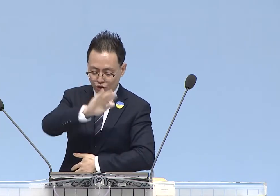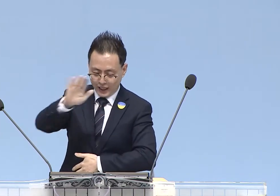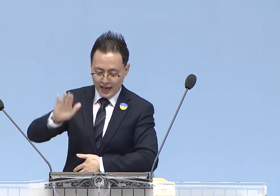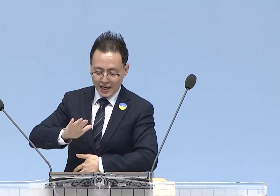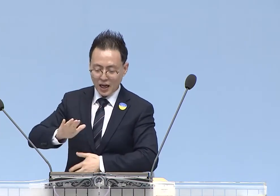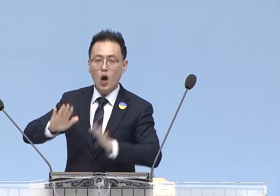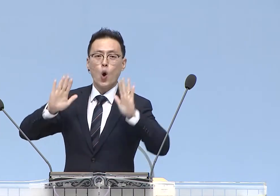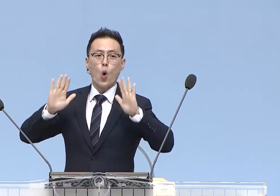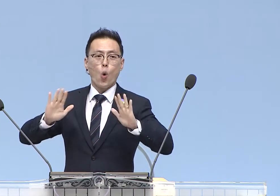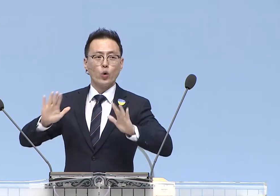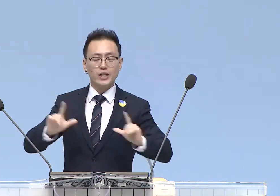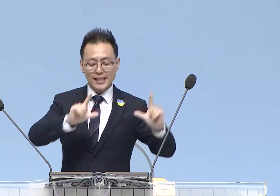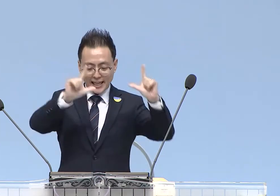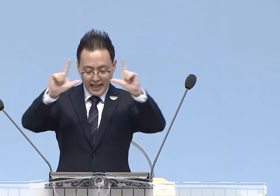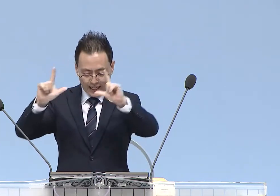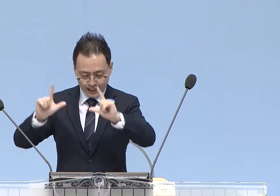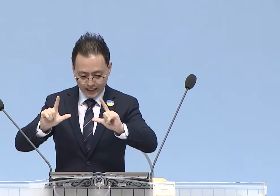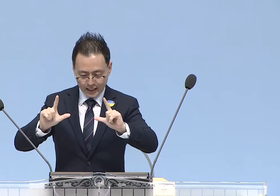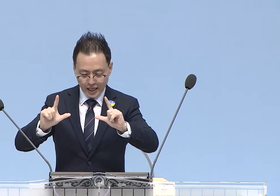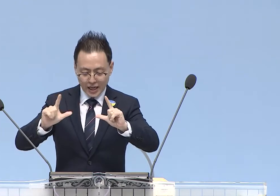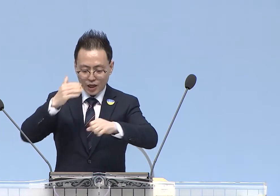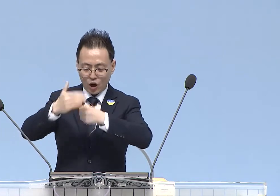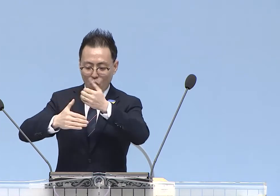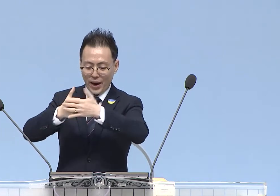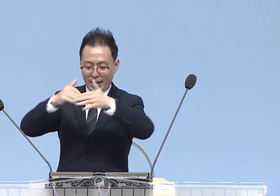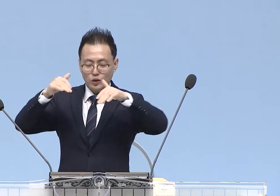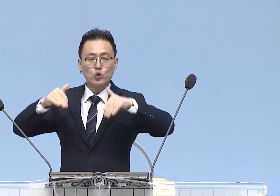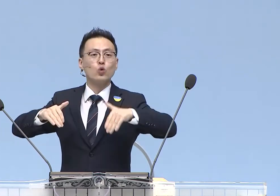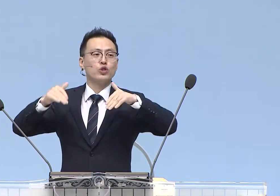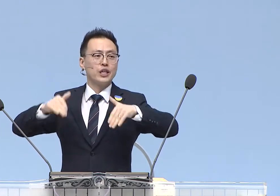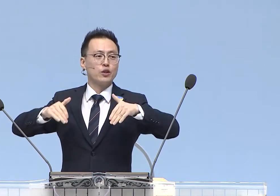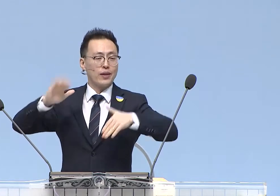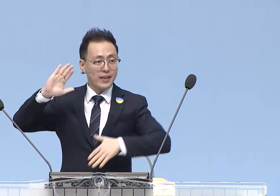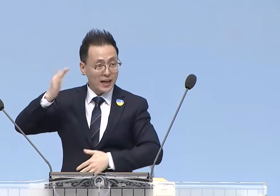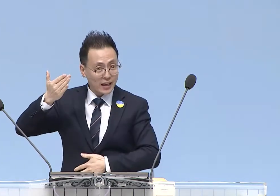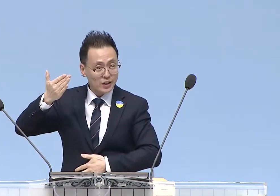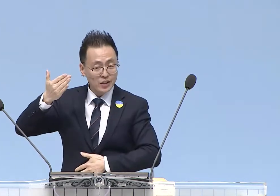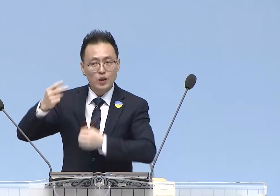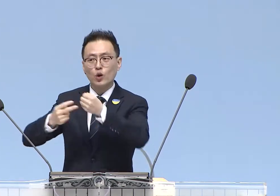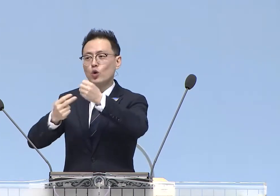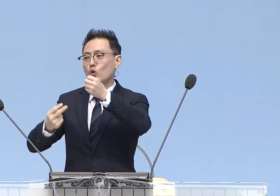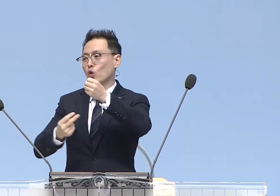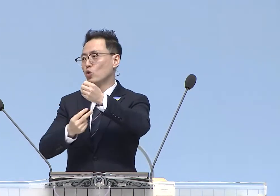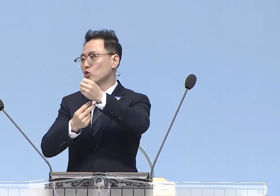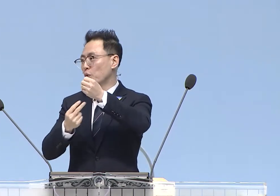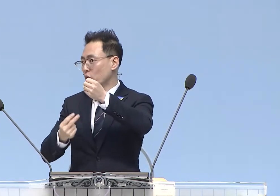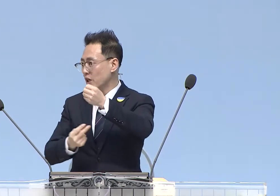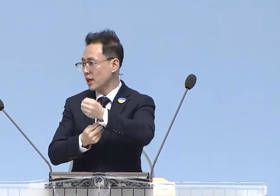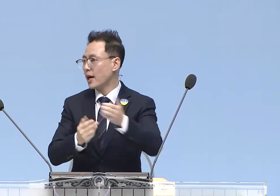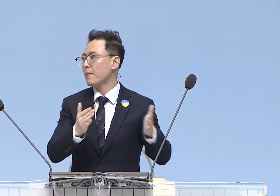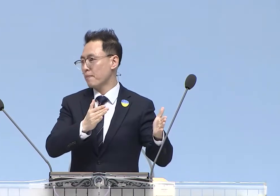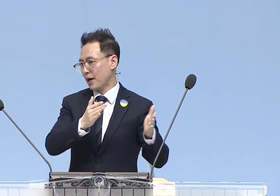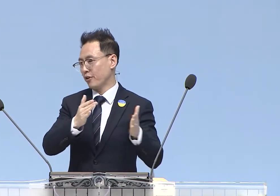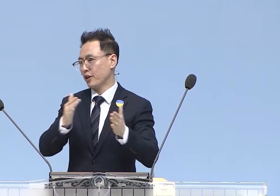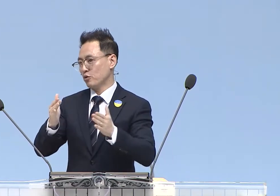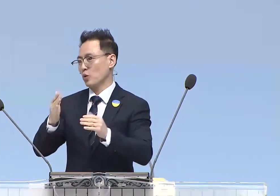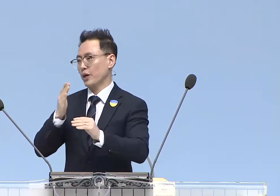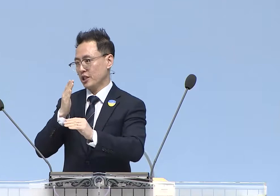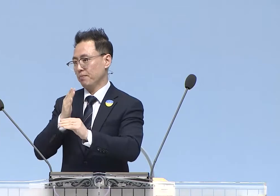우리가 오늘을 살아가는 여호와의 종들이 된다라는 교두보를 마련해 주고 계십니다.